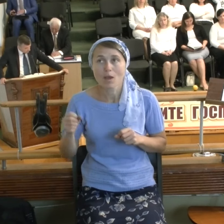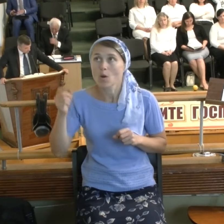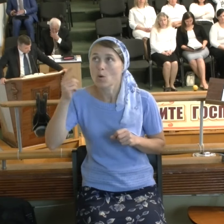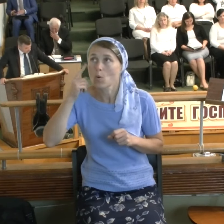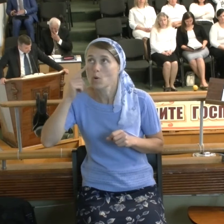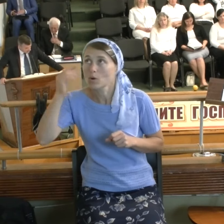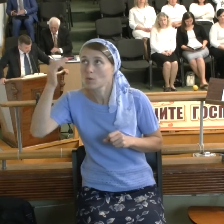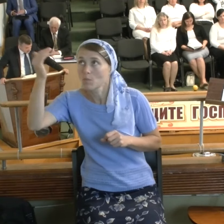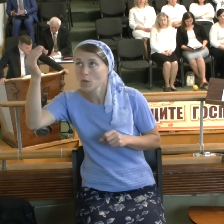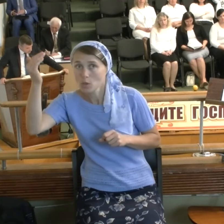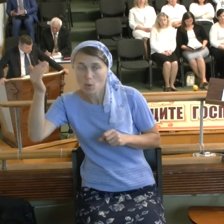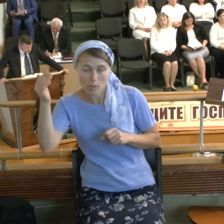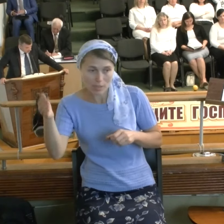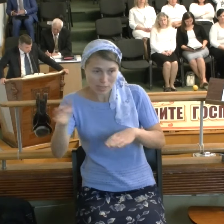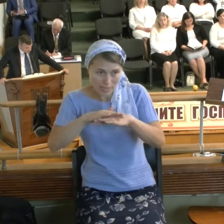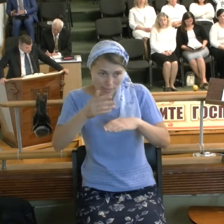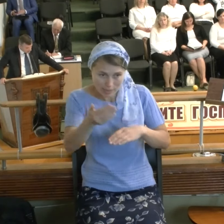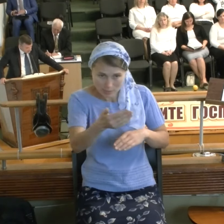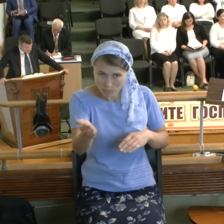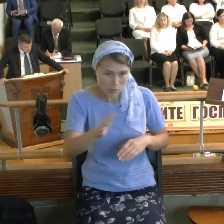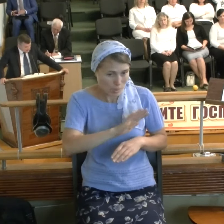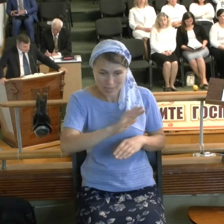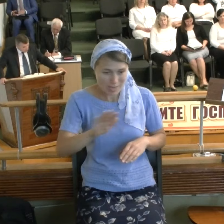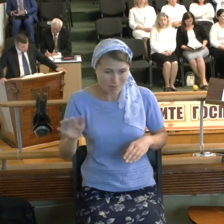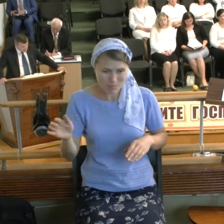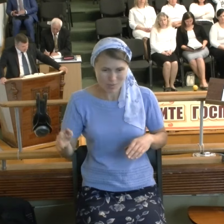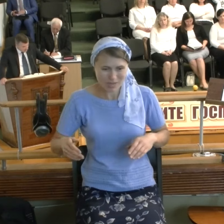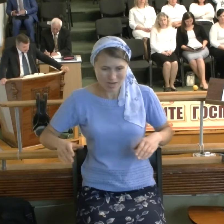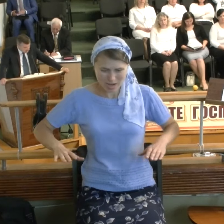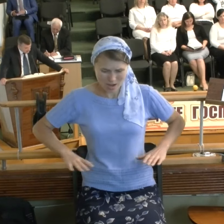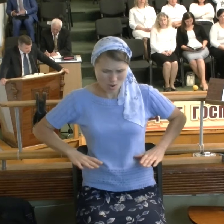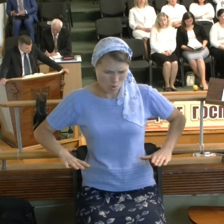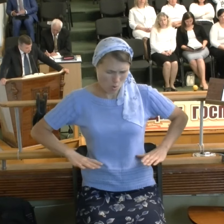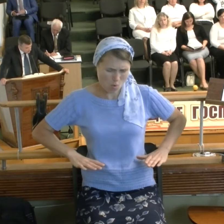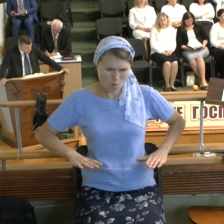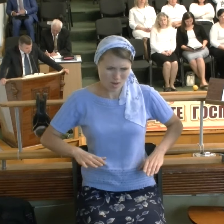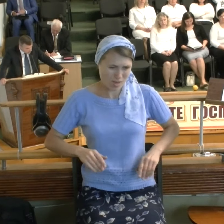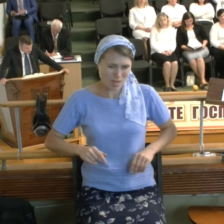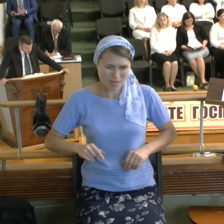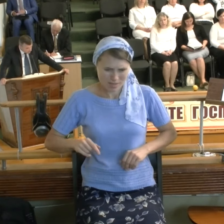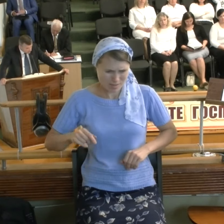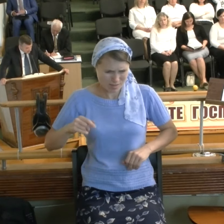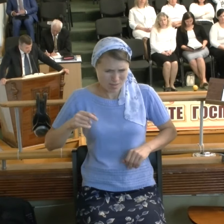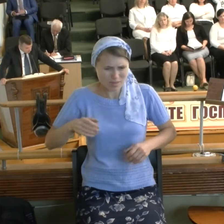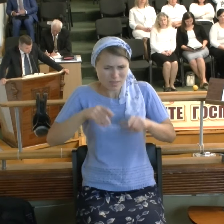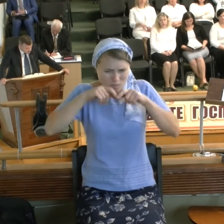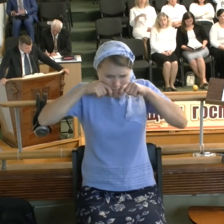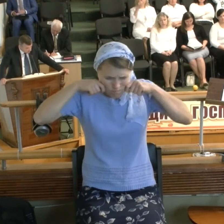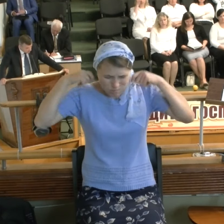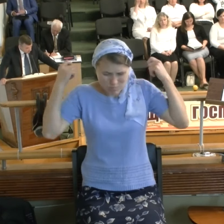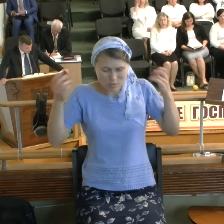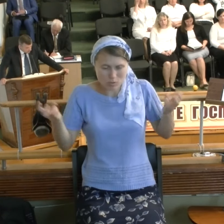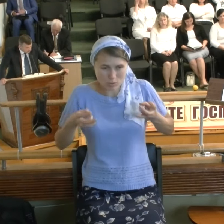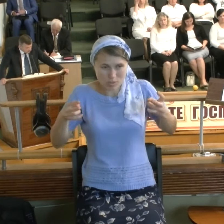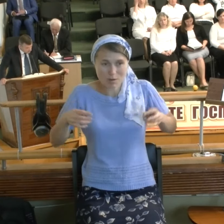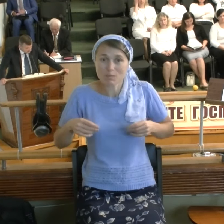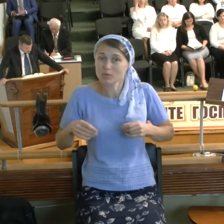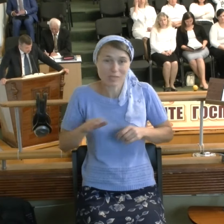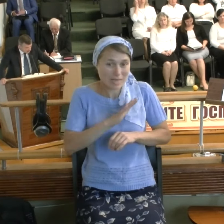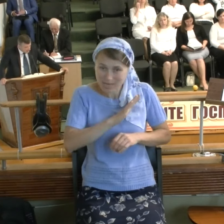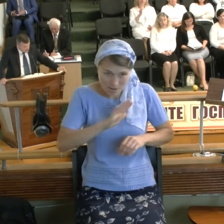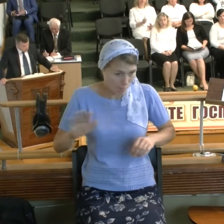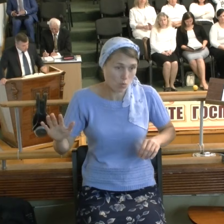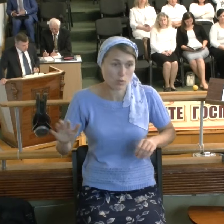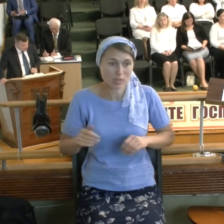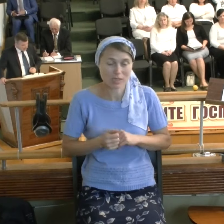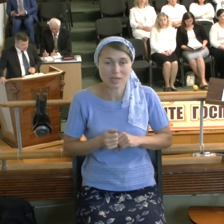над тобою. Не будьте как конь, как лошадь несмысленные, которых челюсти нужно обуздывать уздой и